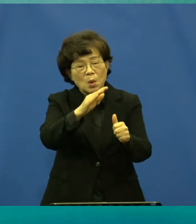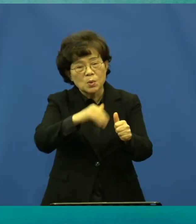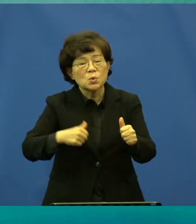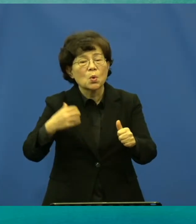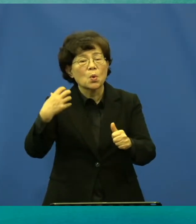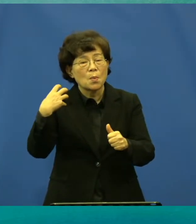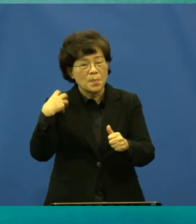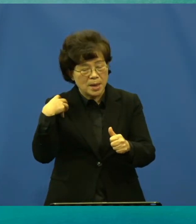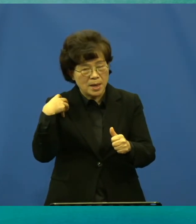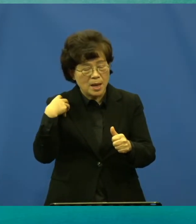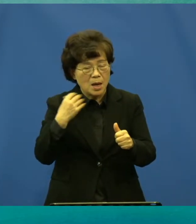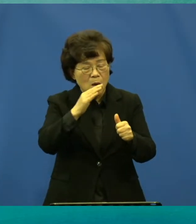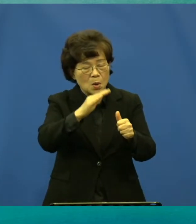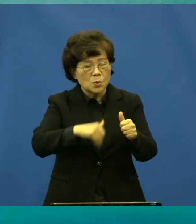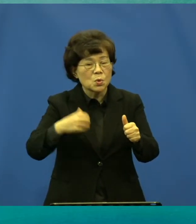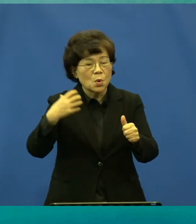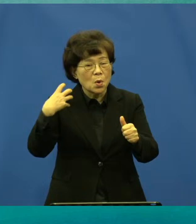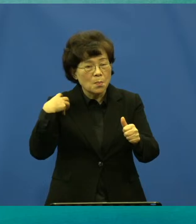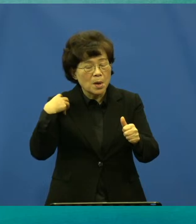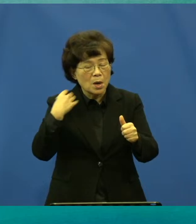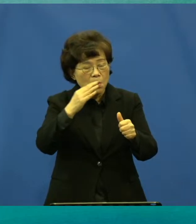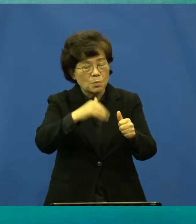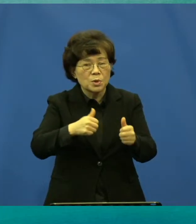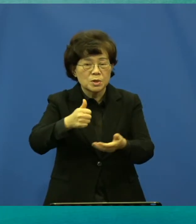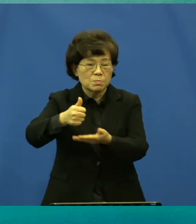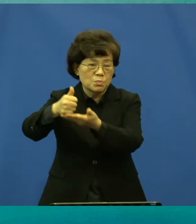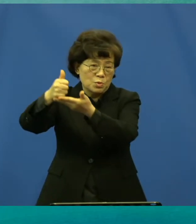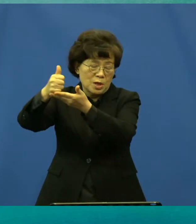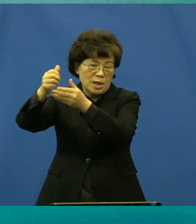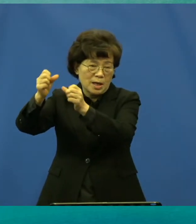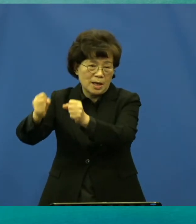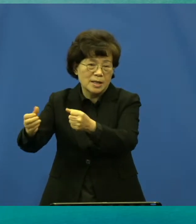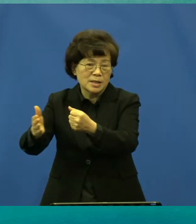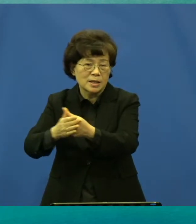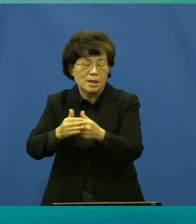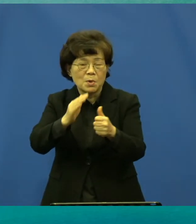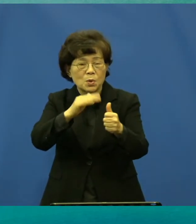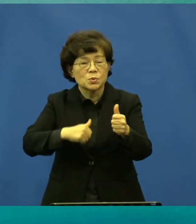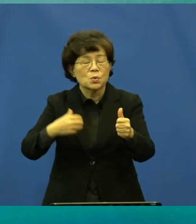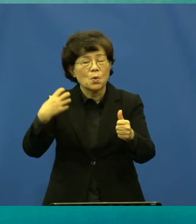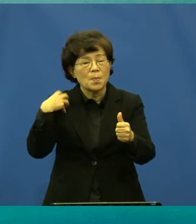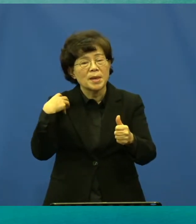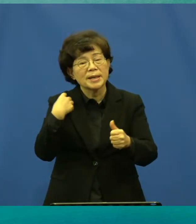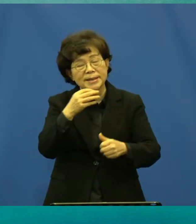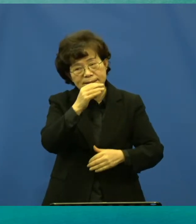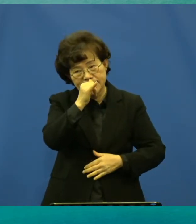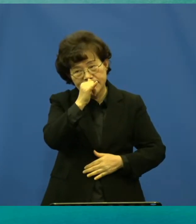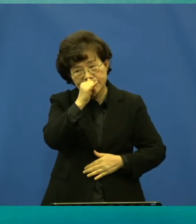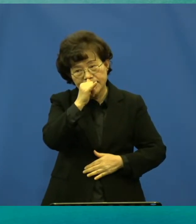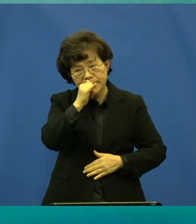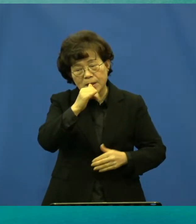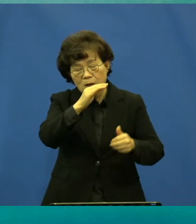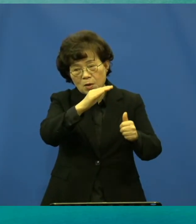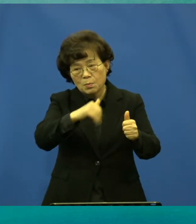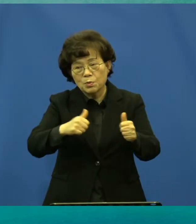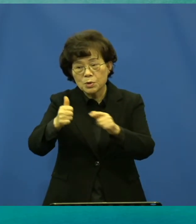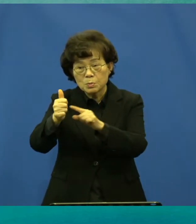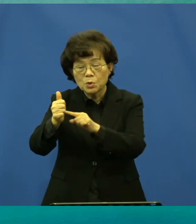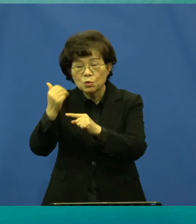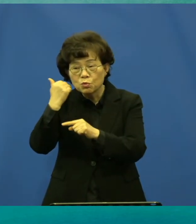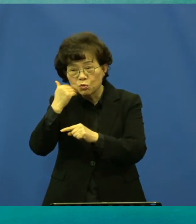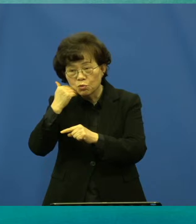소명이란 부르신 분이 있다는 뜻이잖아요. 부르신 분이 있으니까 소명이 있는 겁니다. 그 부르신 분이